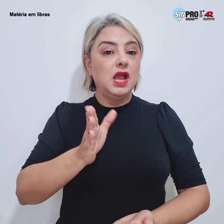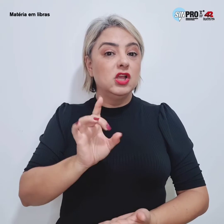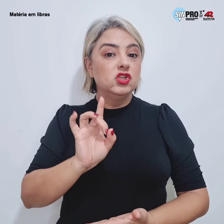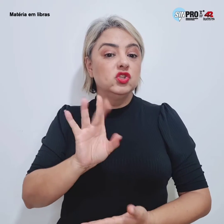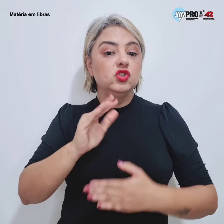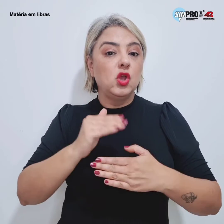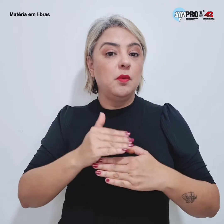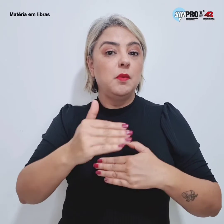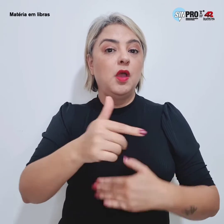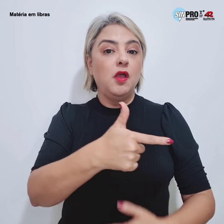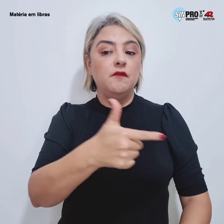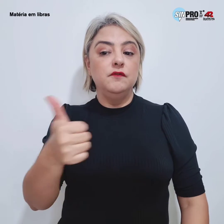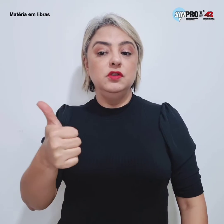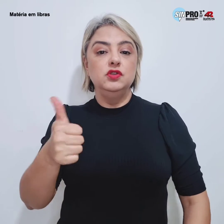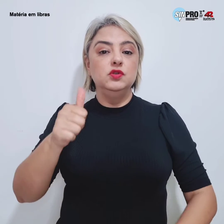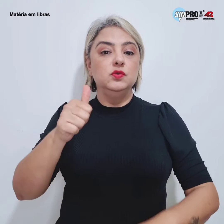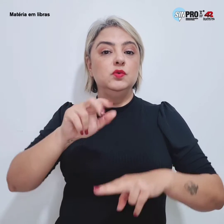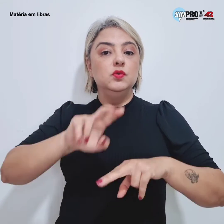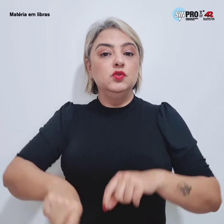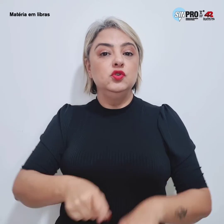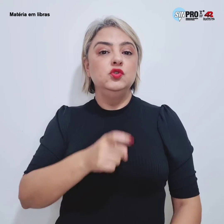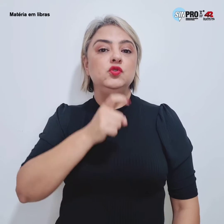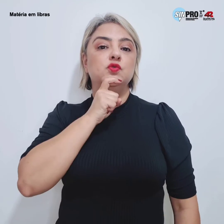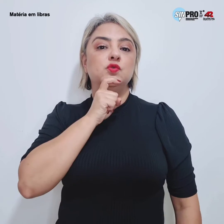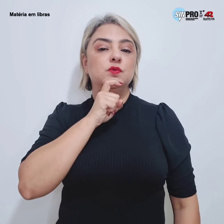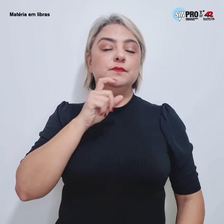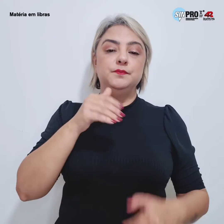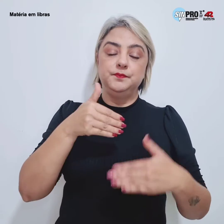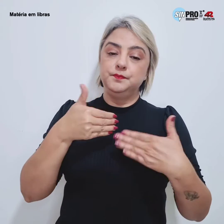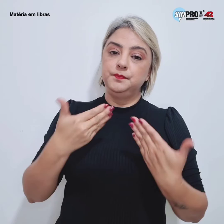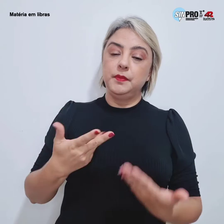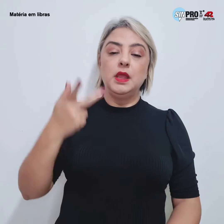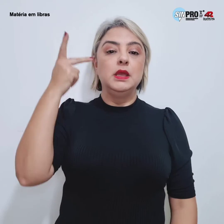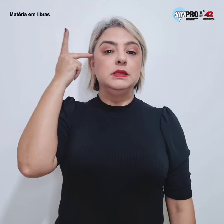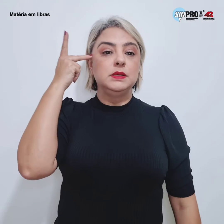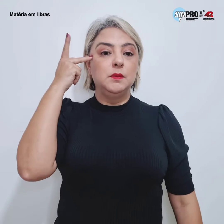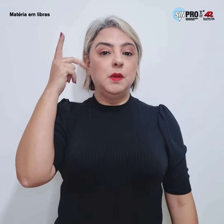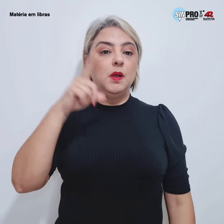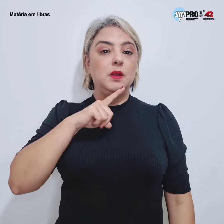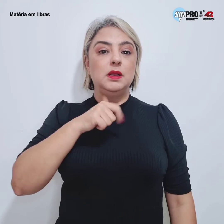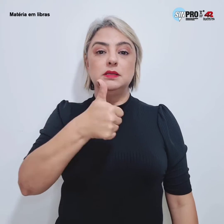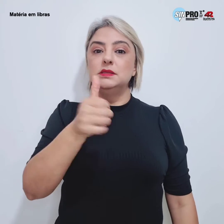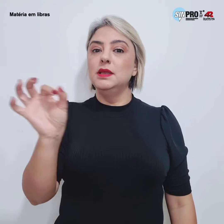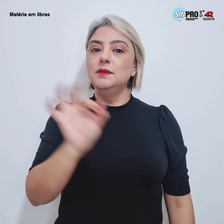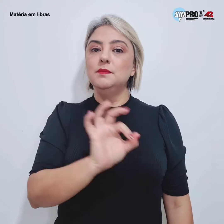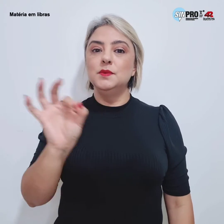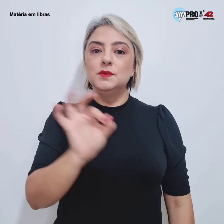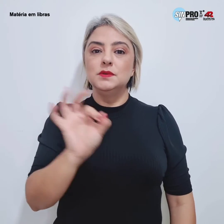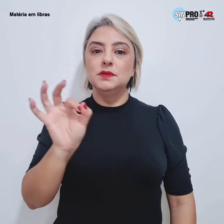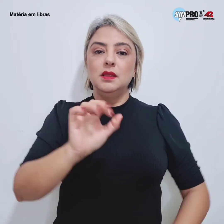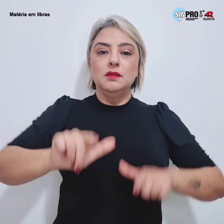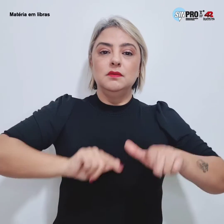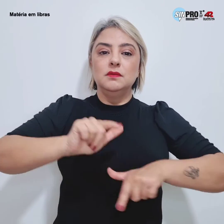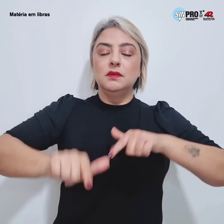para ocorrer só a partir de 21 de julho. Com isso, São Paulo terá 100%